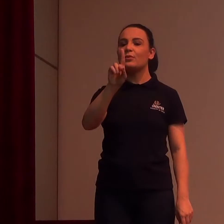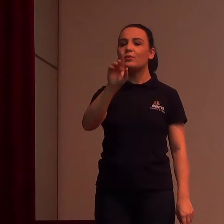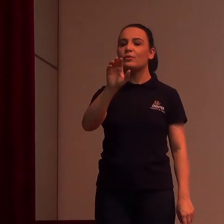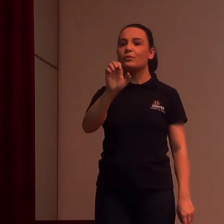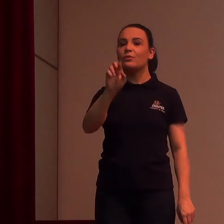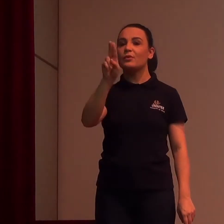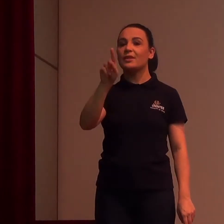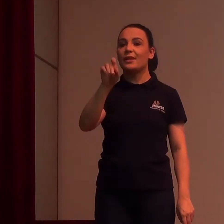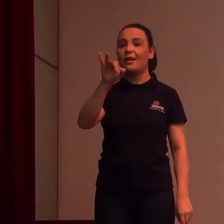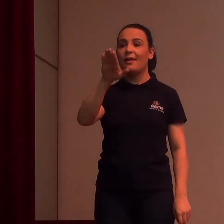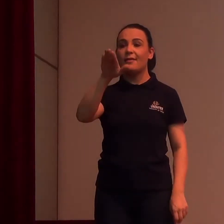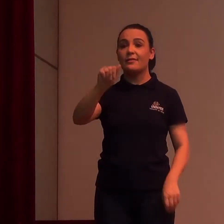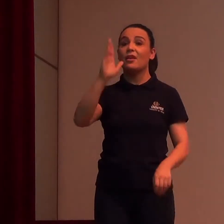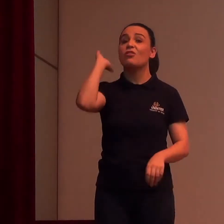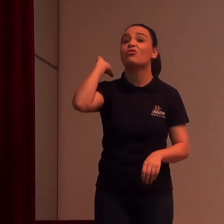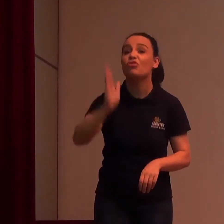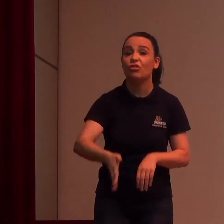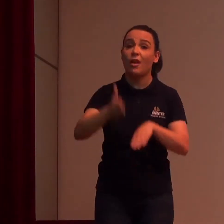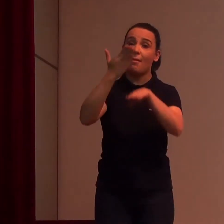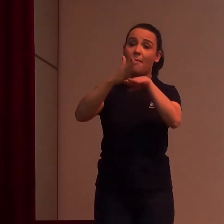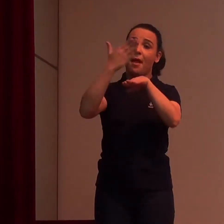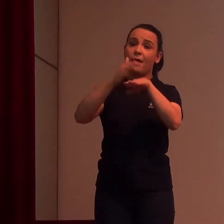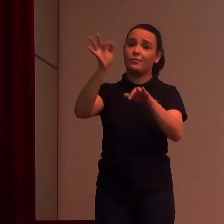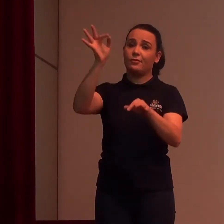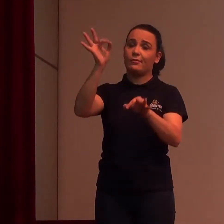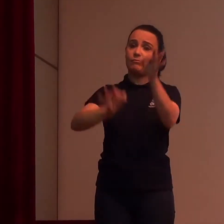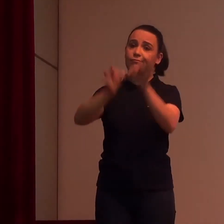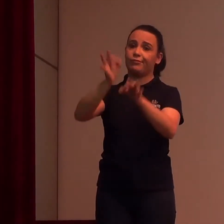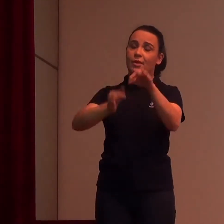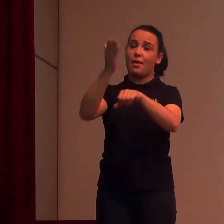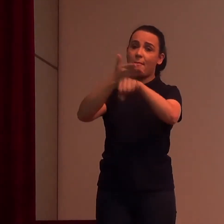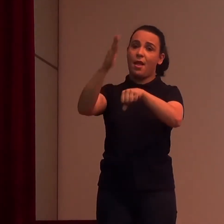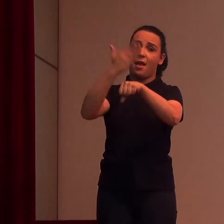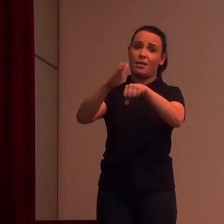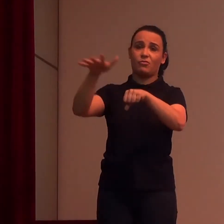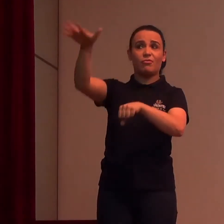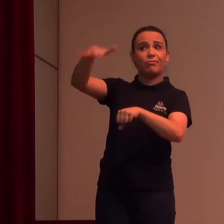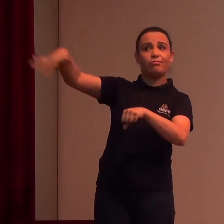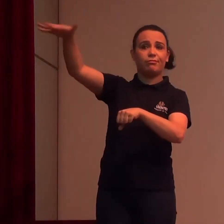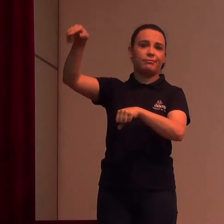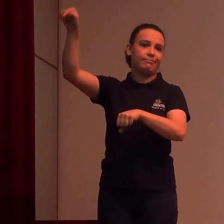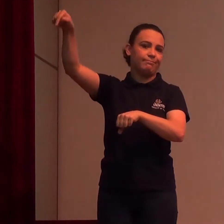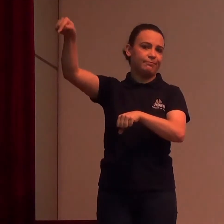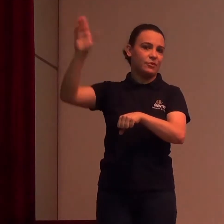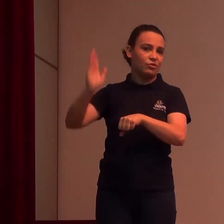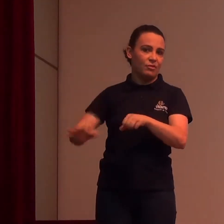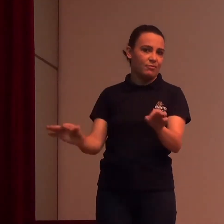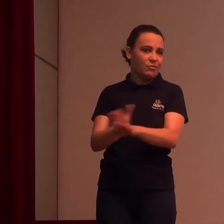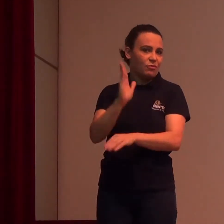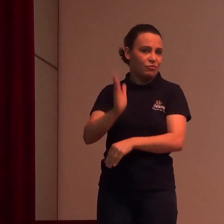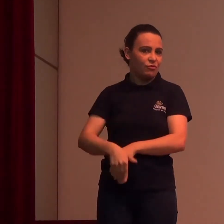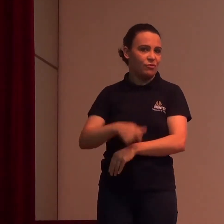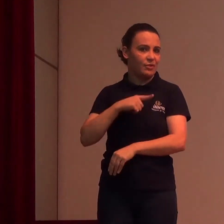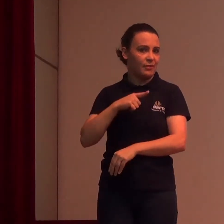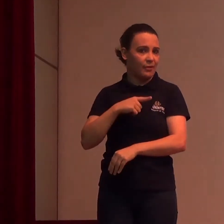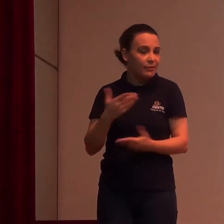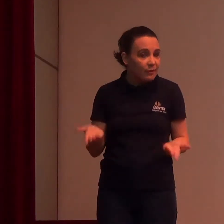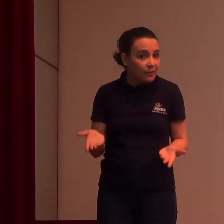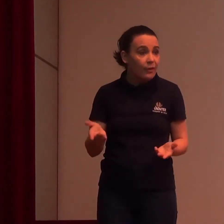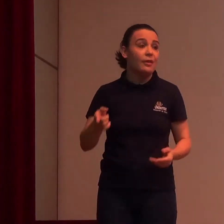bem interessante também. E eu vejo como também sendo, além do trabalho das entidades, a gente, como pessoas com